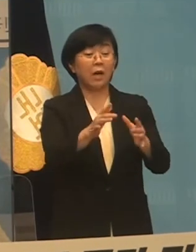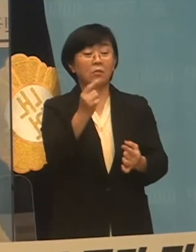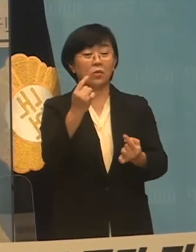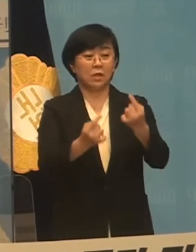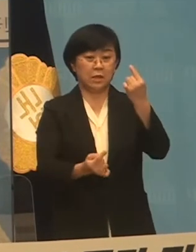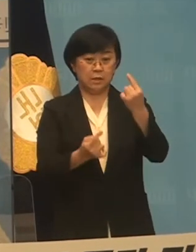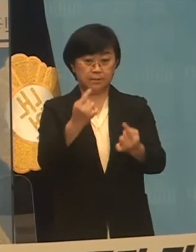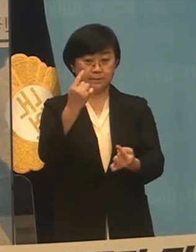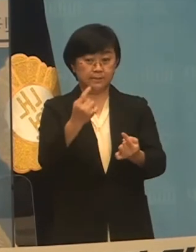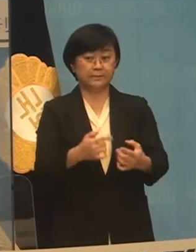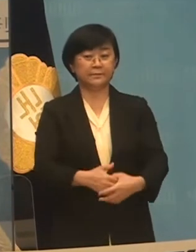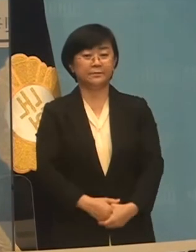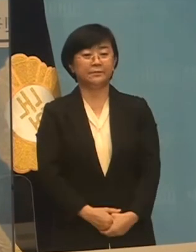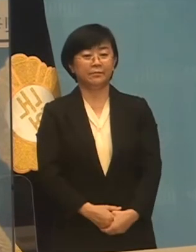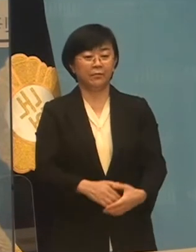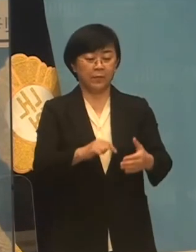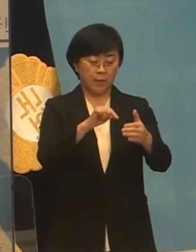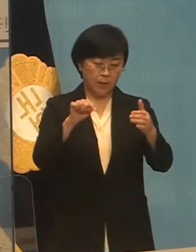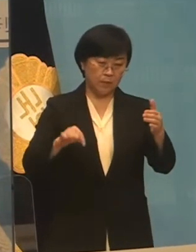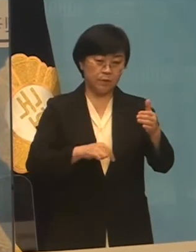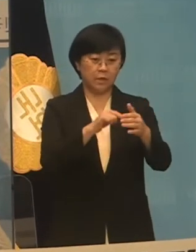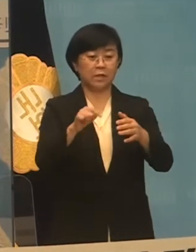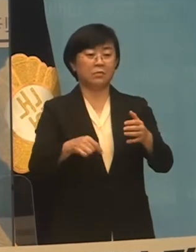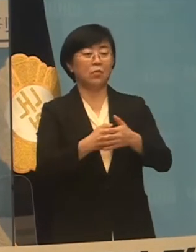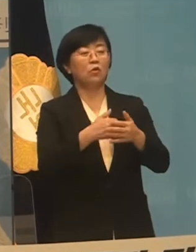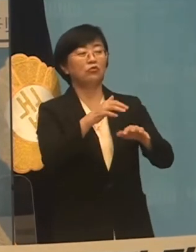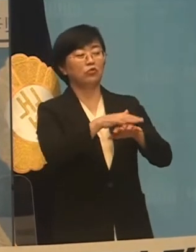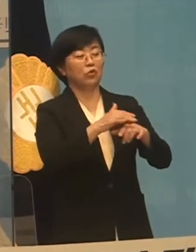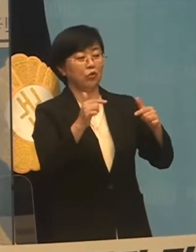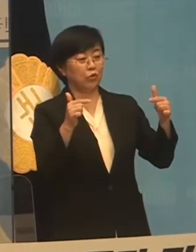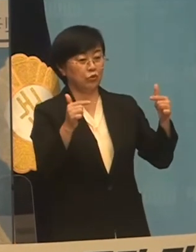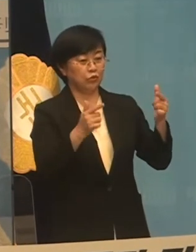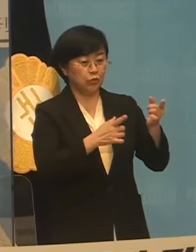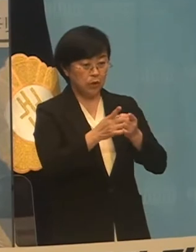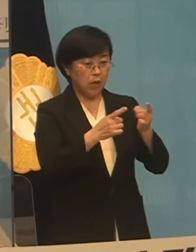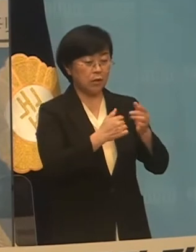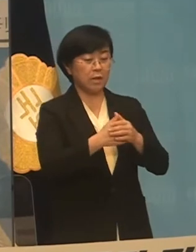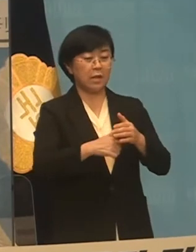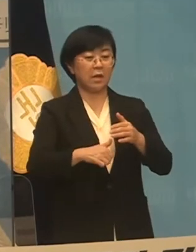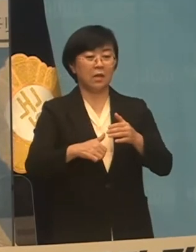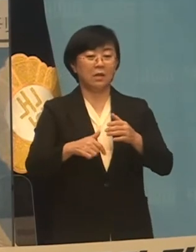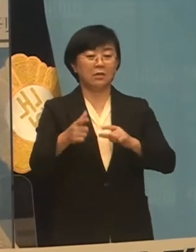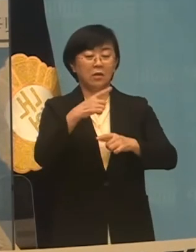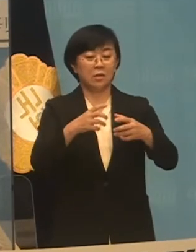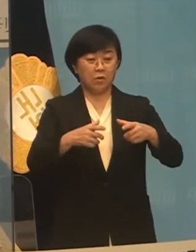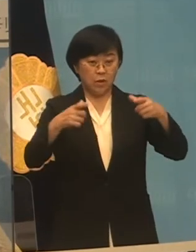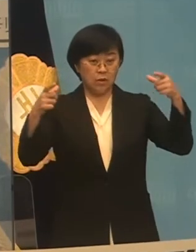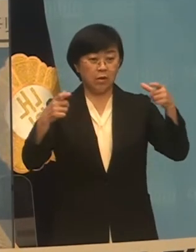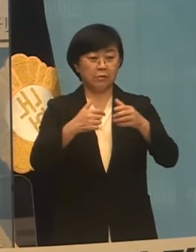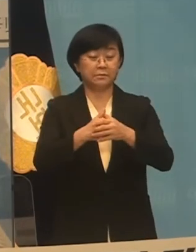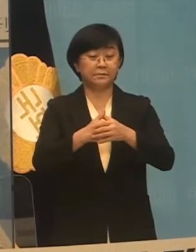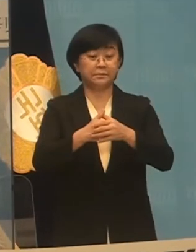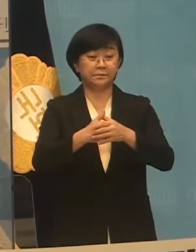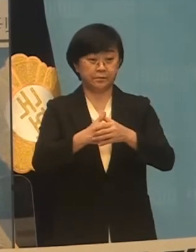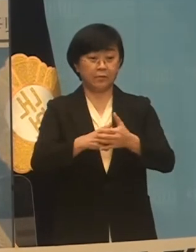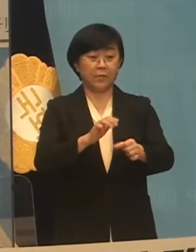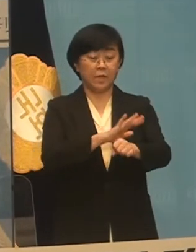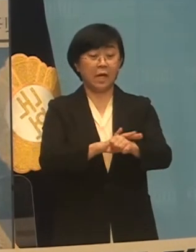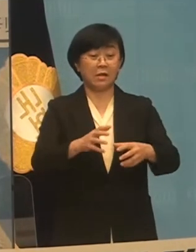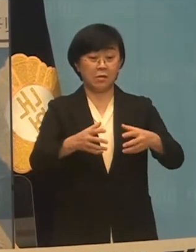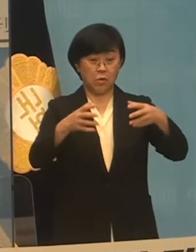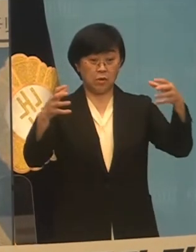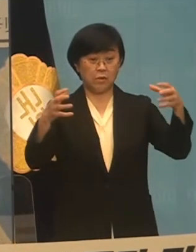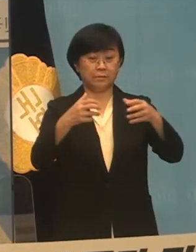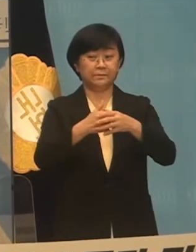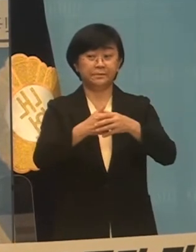것보다는 내부적인 구조조정이나 이런 것들을 통해서 갑을 키워서 덩치를 제대로